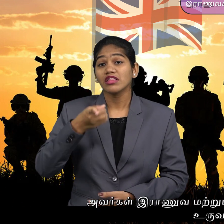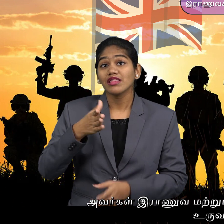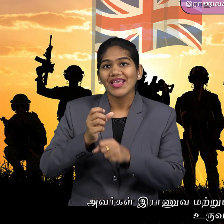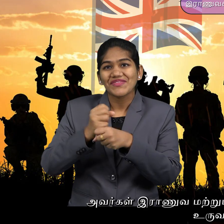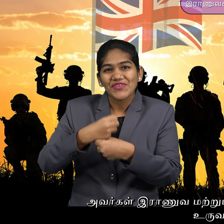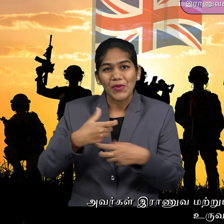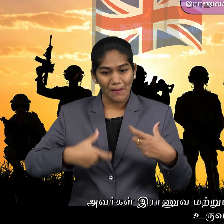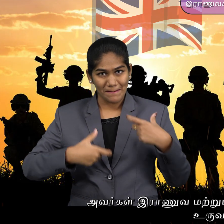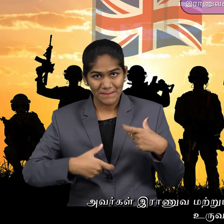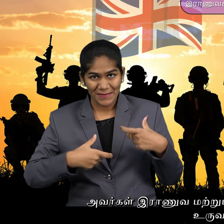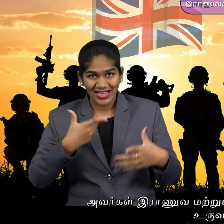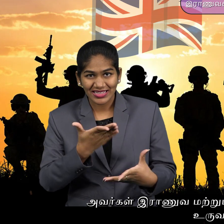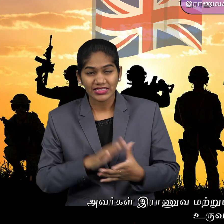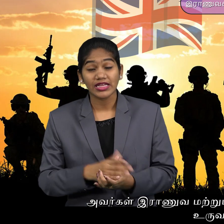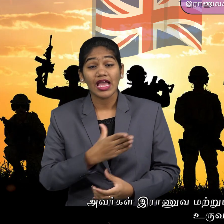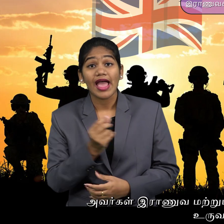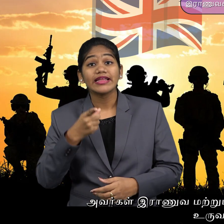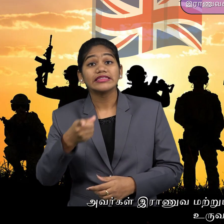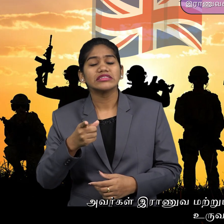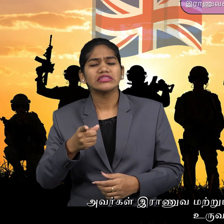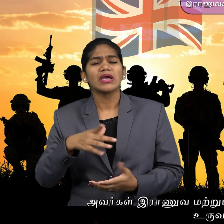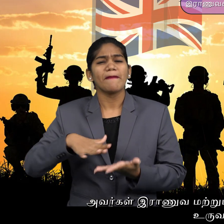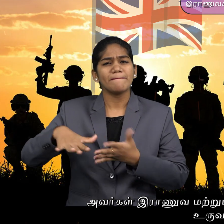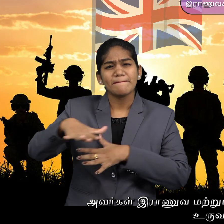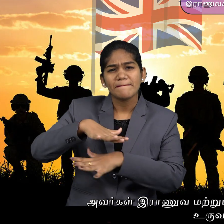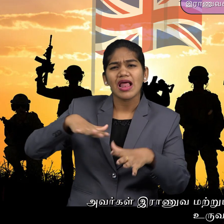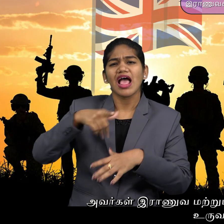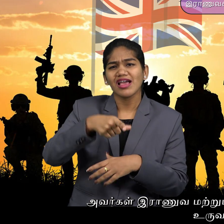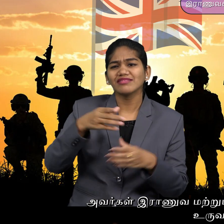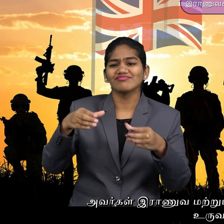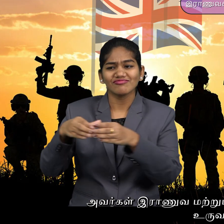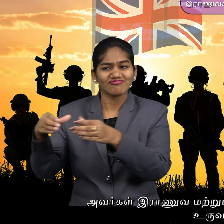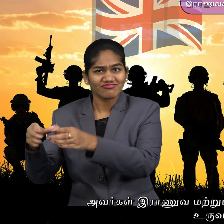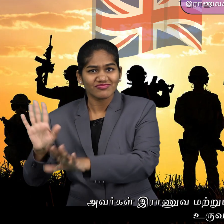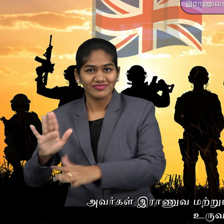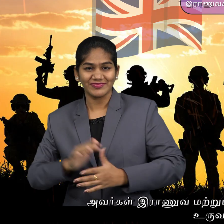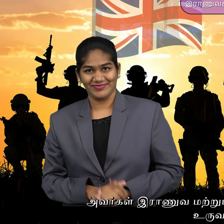அவர்கள் இராணுவ மற்றும் மூலோபாய கூட்டணிகளை உருவாக்கினர்.